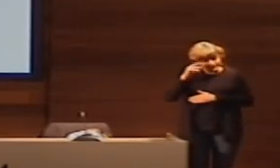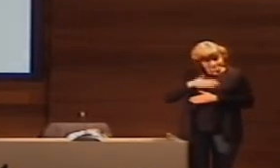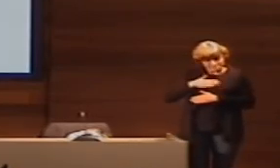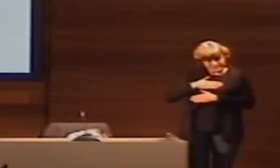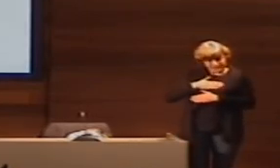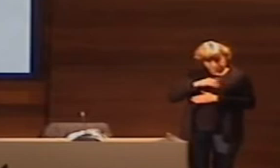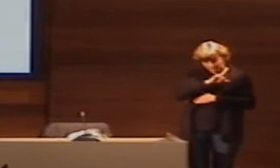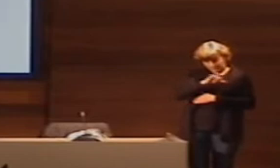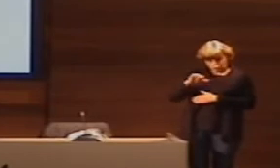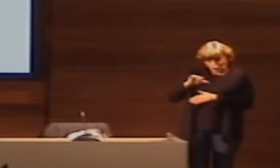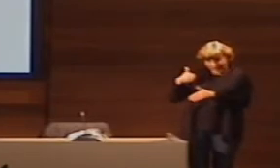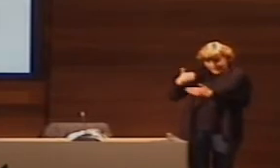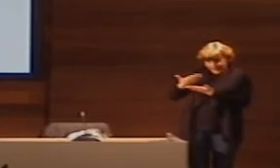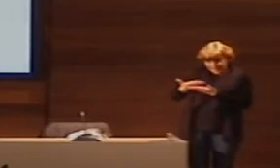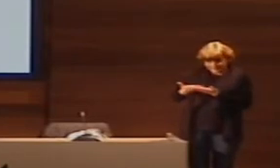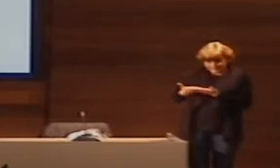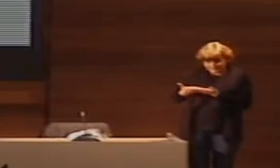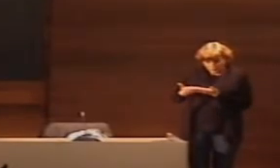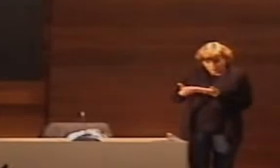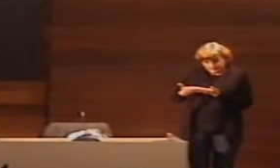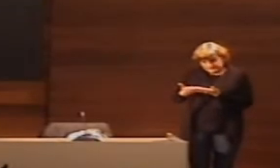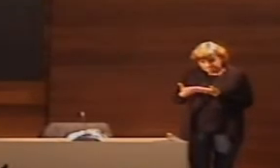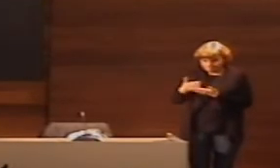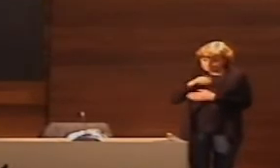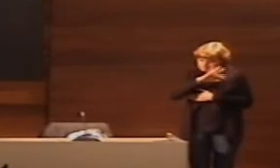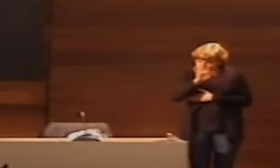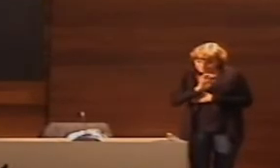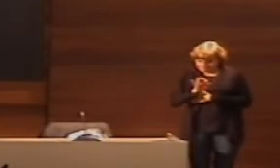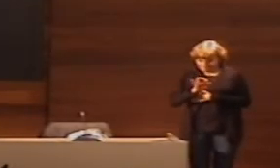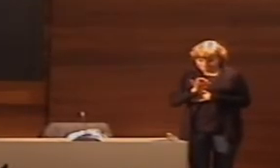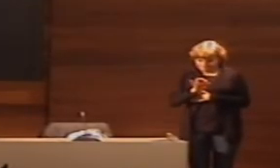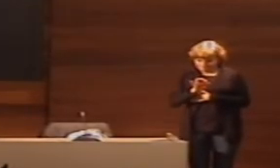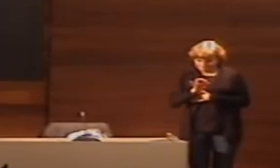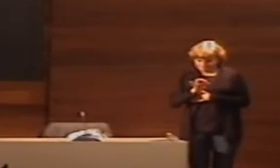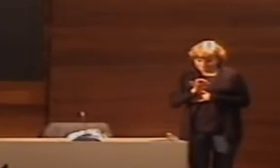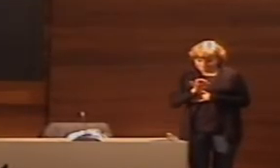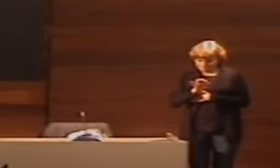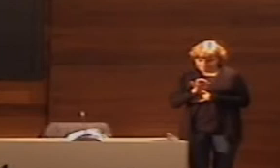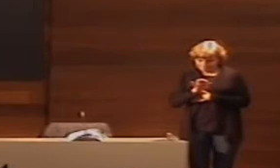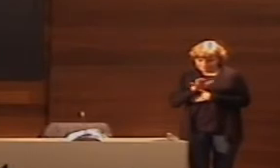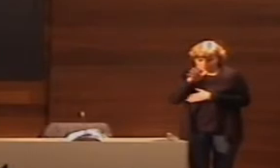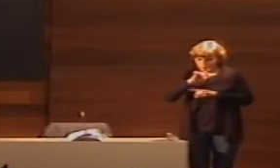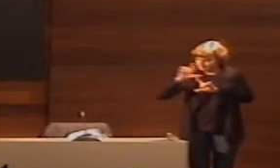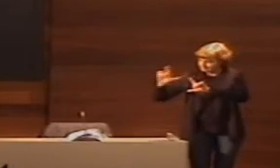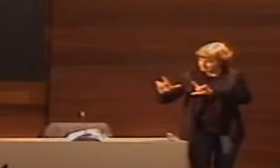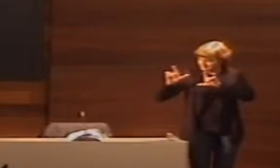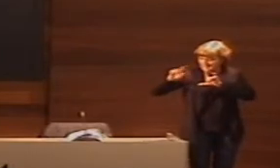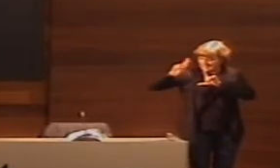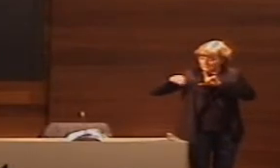estoy dispuesto a regresar dentro de un tiempo y presentar nuevos datos que apunten en otra dirección, es